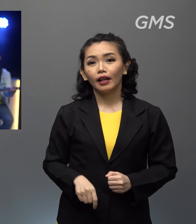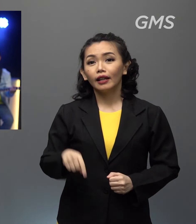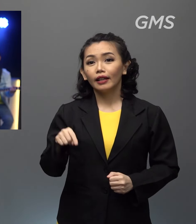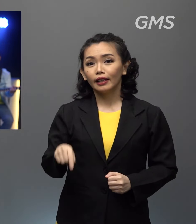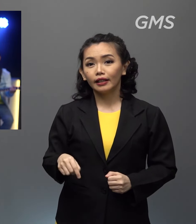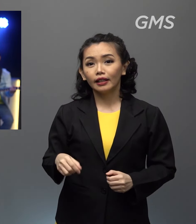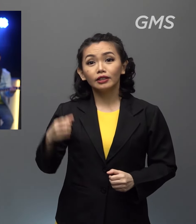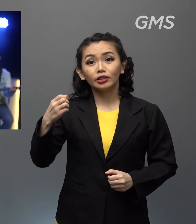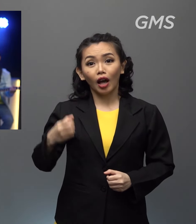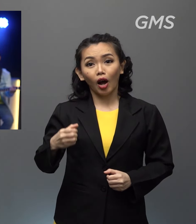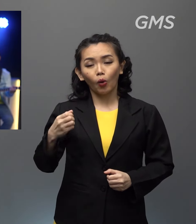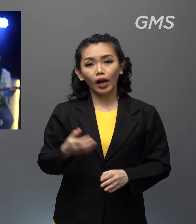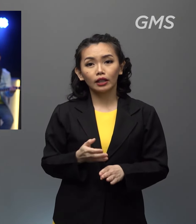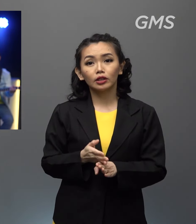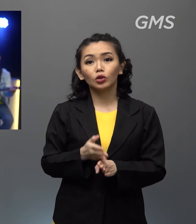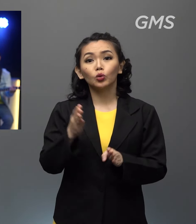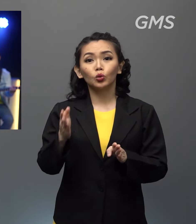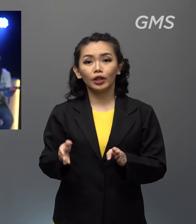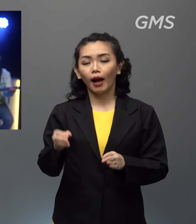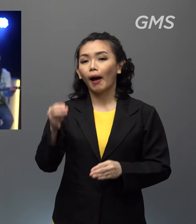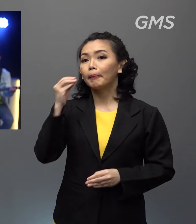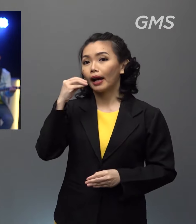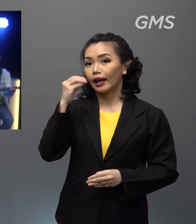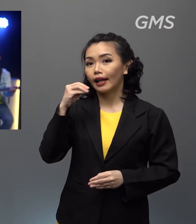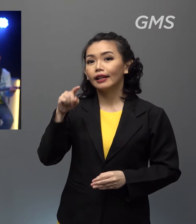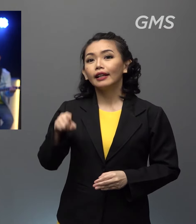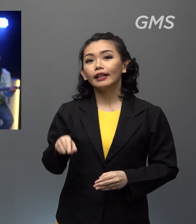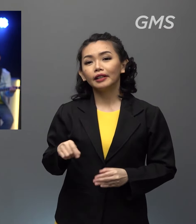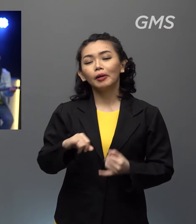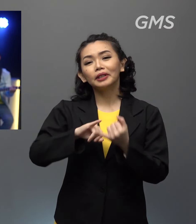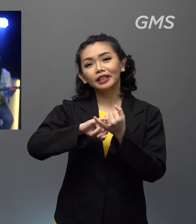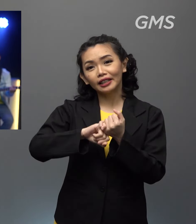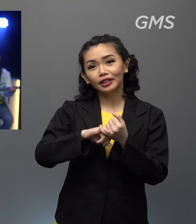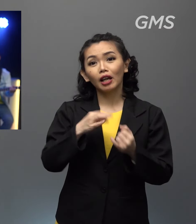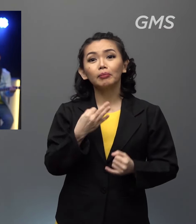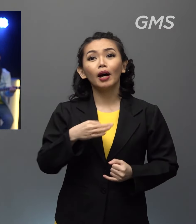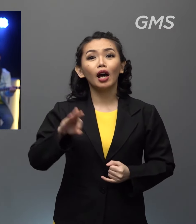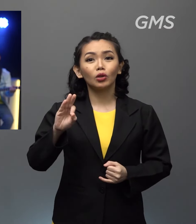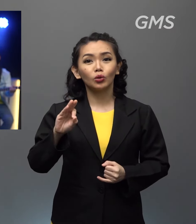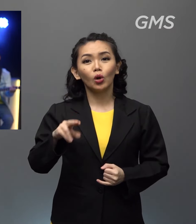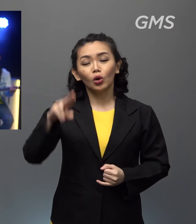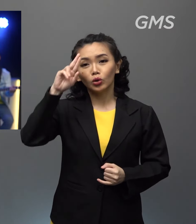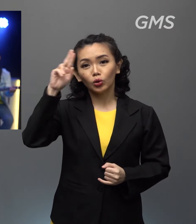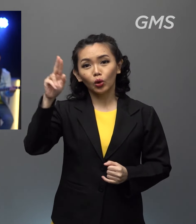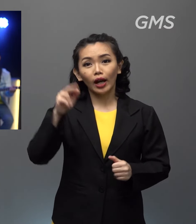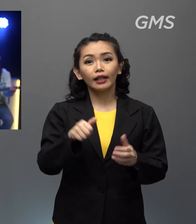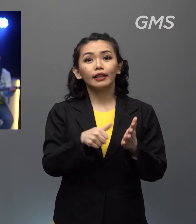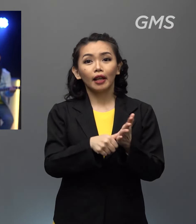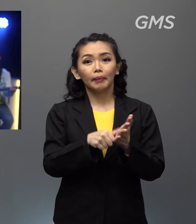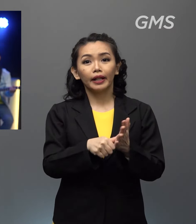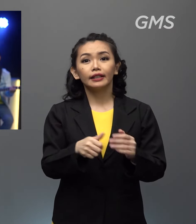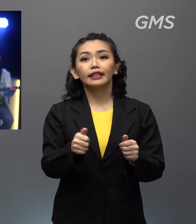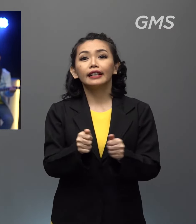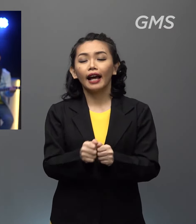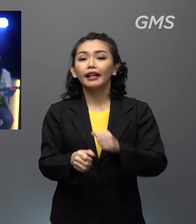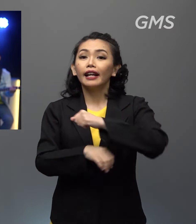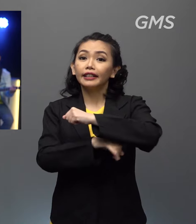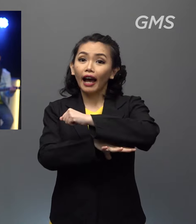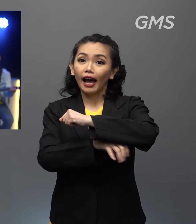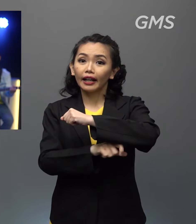makan. Lalu berkata, cawan ini adalah perjanjian baru yang dimeteraikan oleh darahku. Perbuatlah ini setiap kali kamu